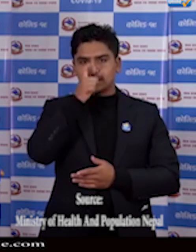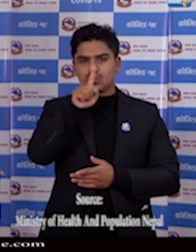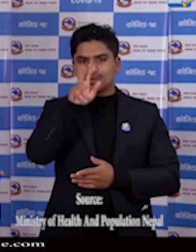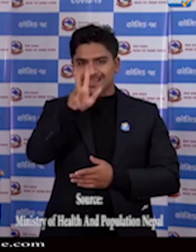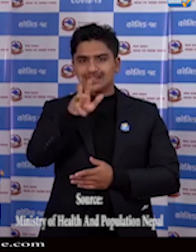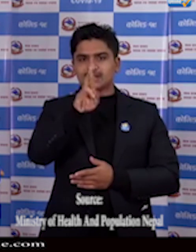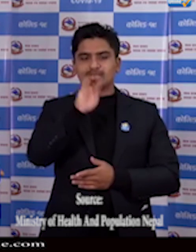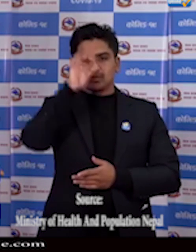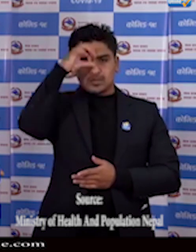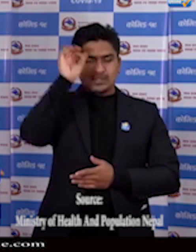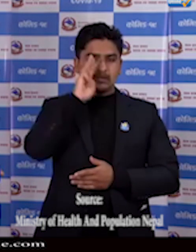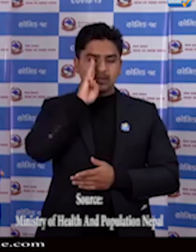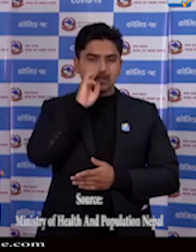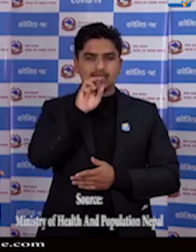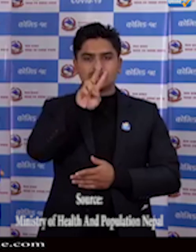17,219 र सुदूरपश्चिम प्रदेशमा